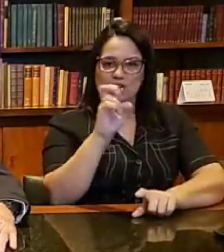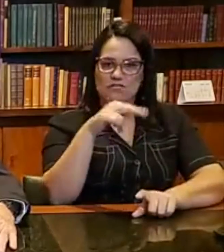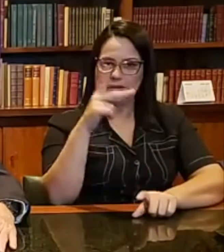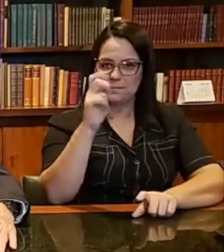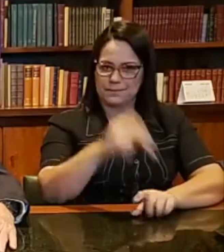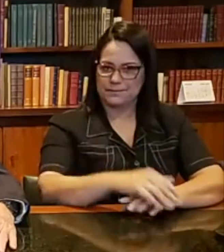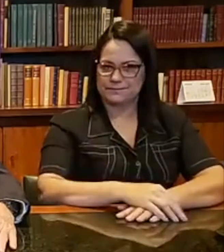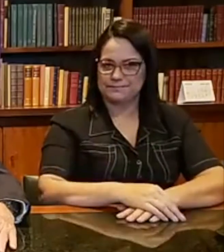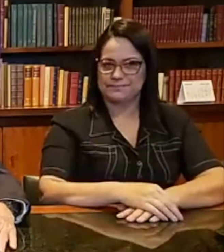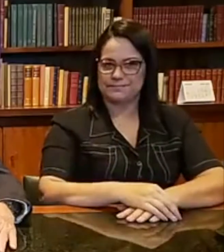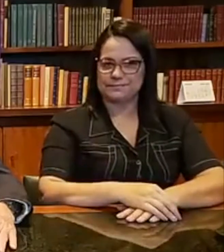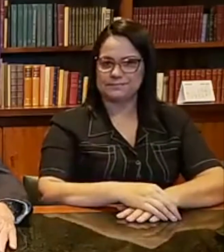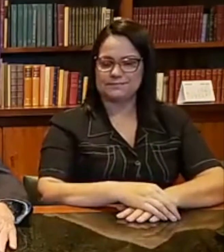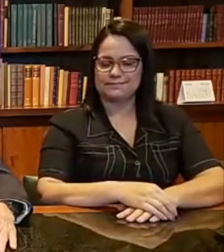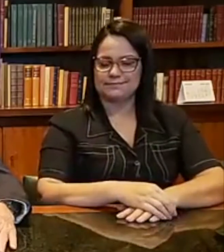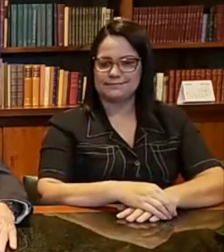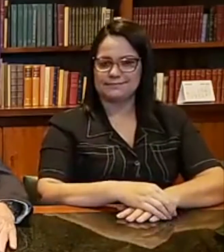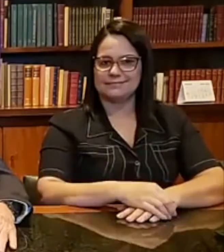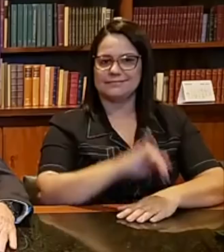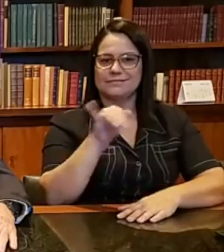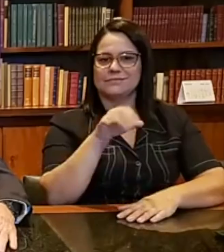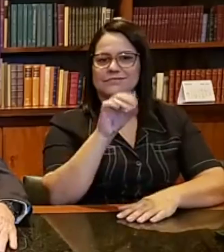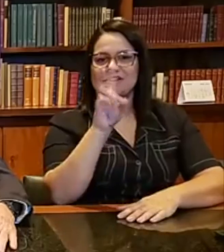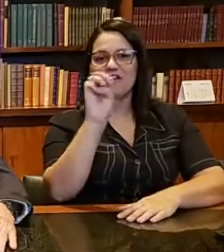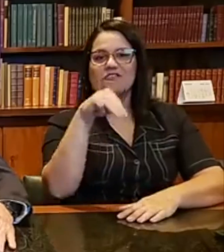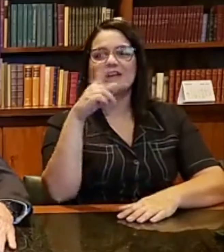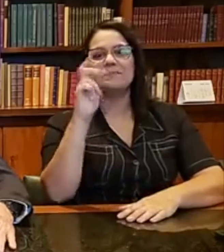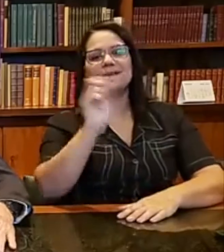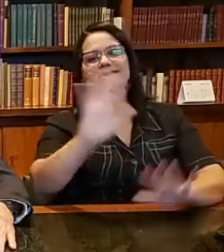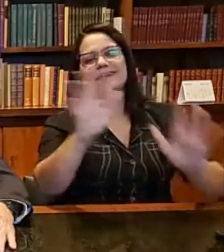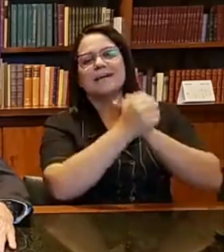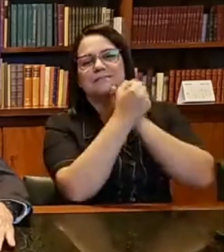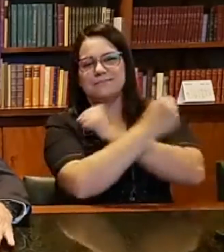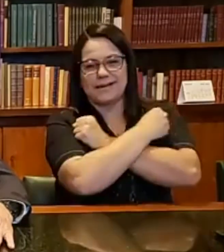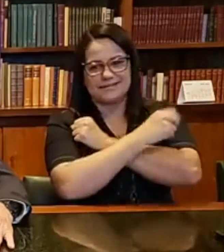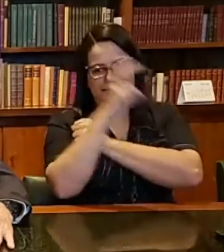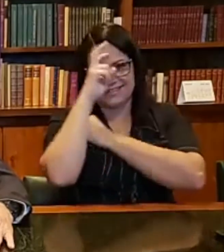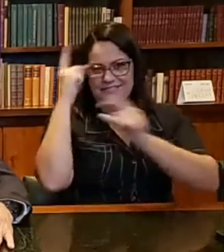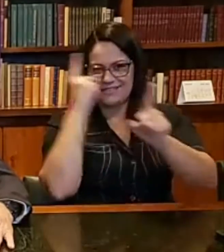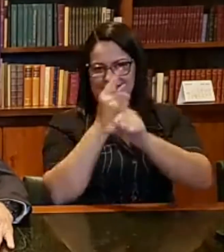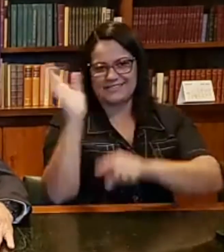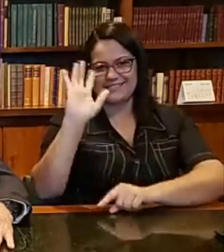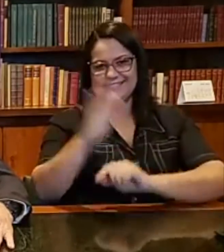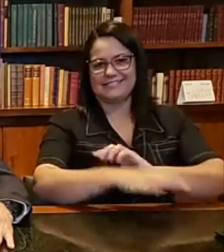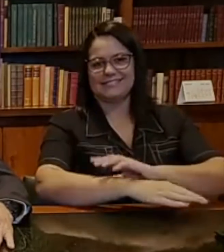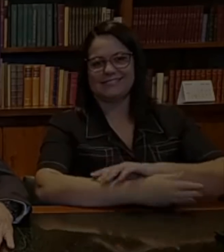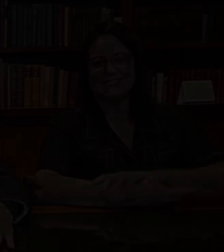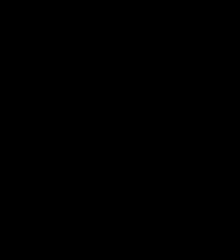mais? Tá ótimo. Pessoal, Jovem Pan, todo mundo aí. Um abraço. Até quinta-feira, se Deus quiser.